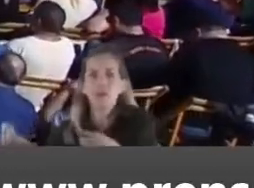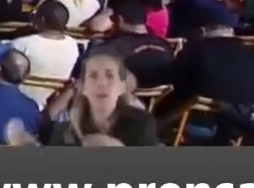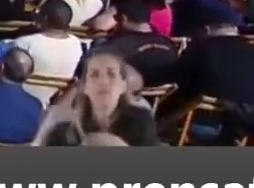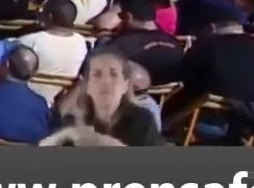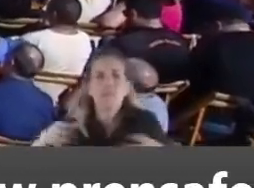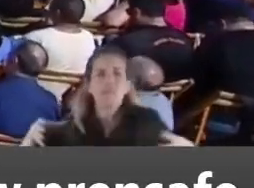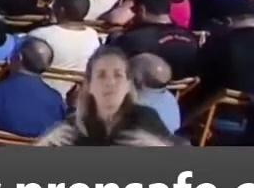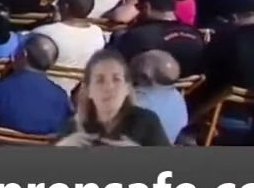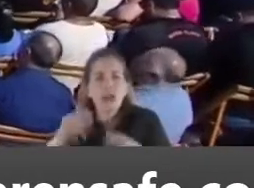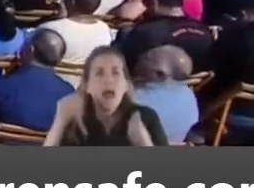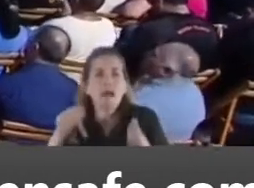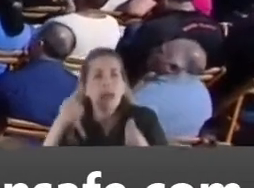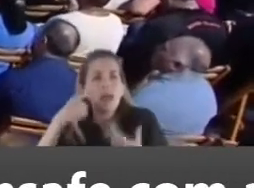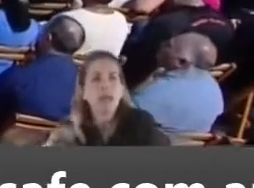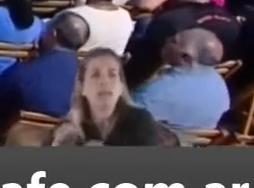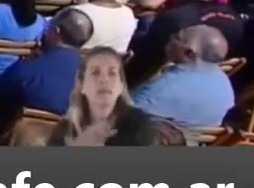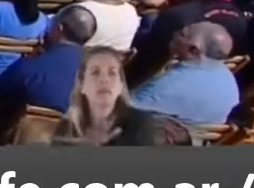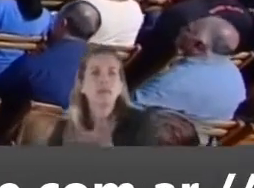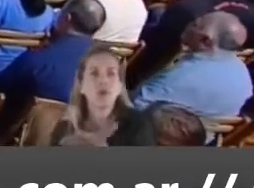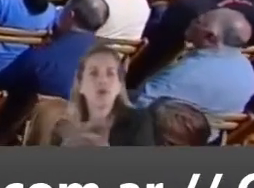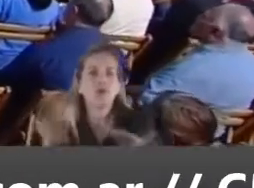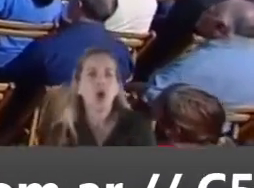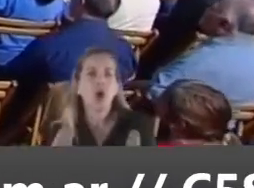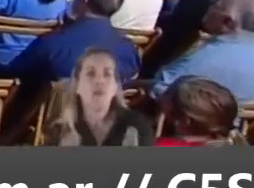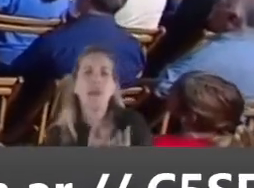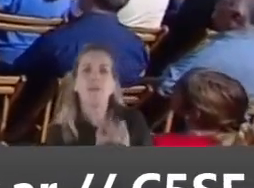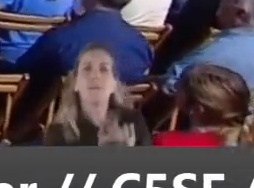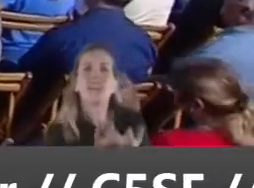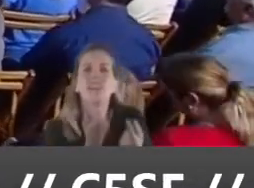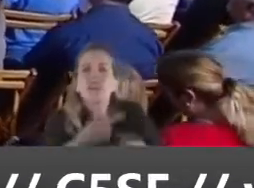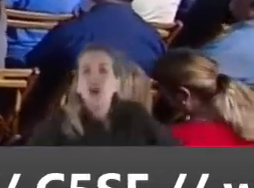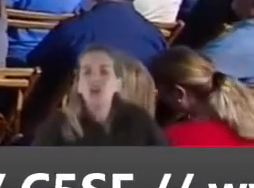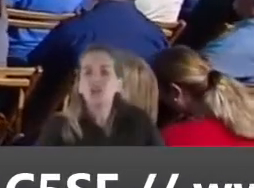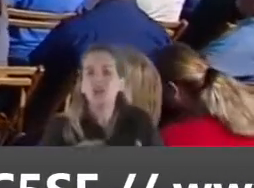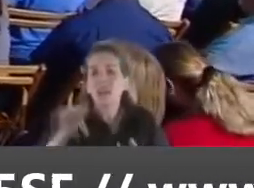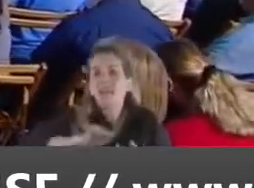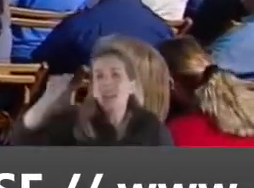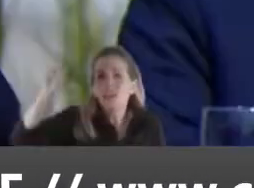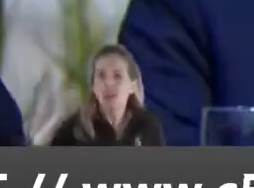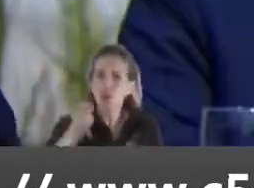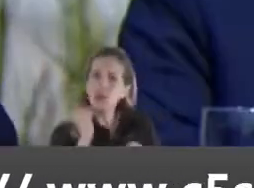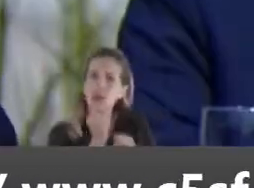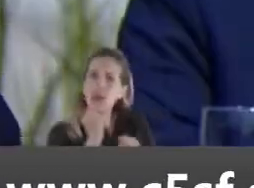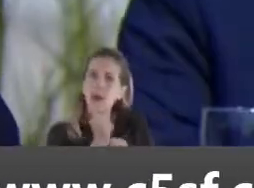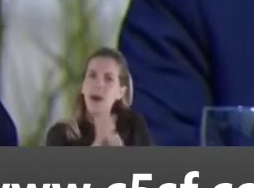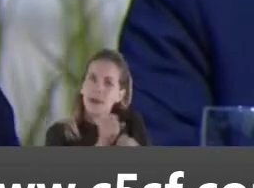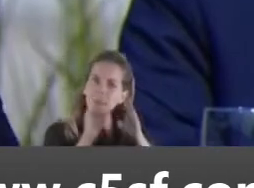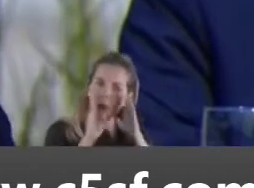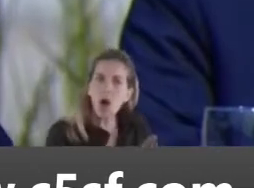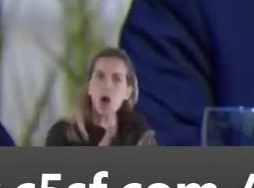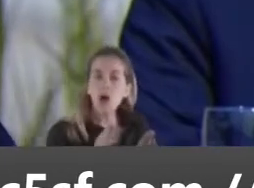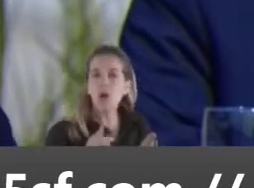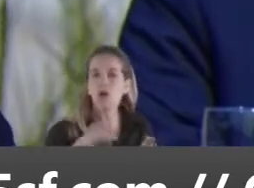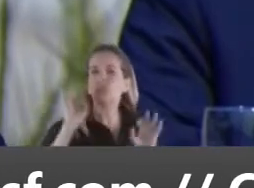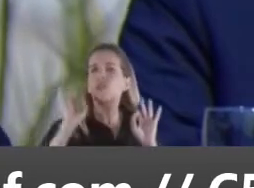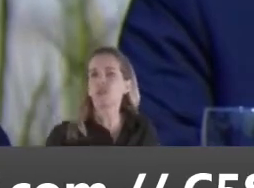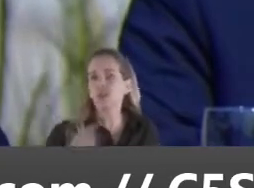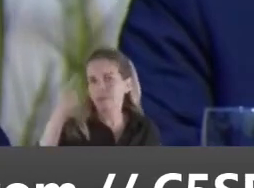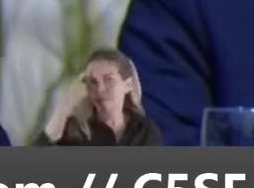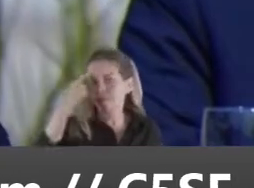en buscar una solución al problema de los precios. Estoy trabajando denodadamente. Porque yo sé hoy, soy consciente,